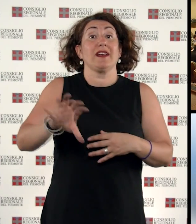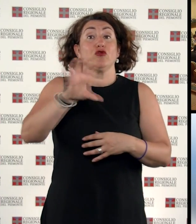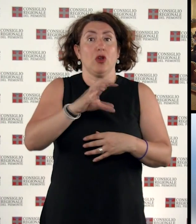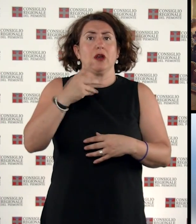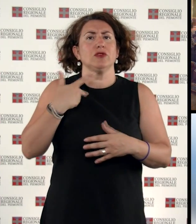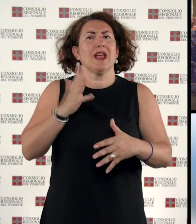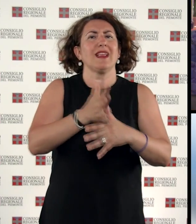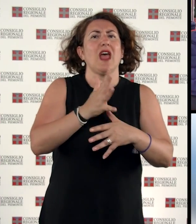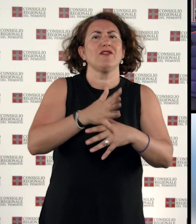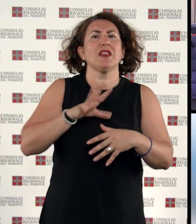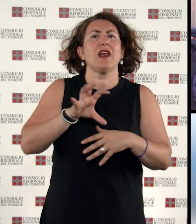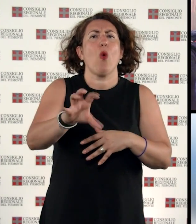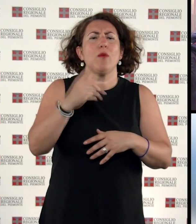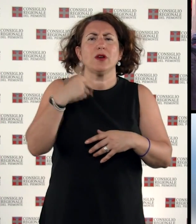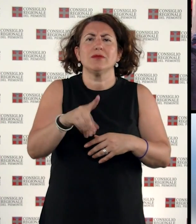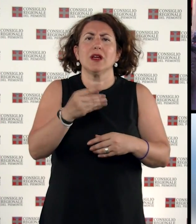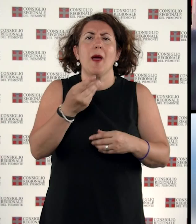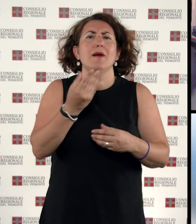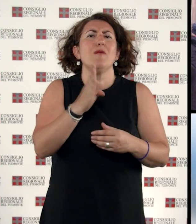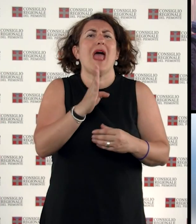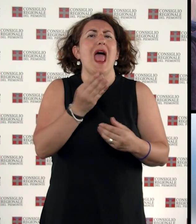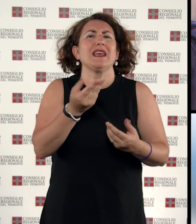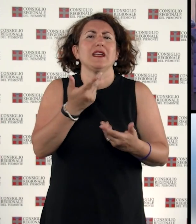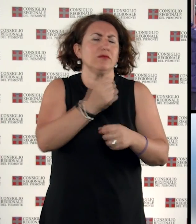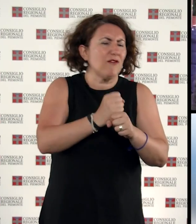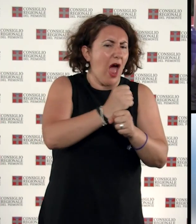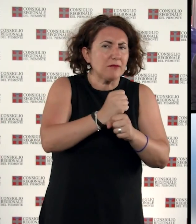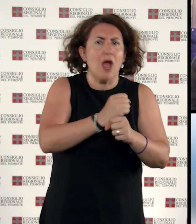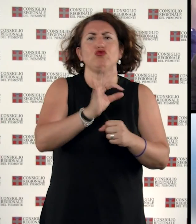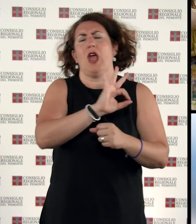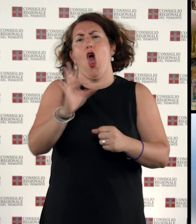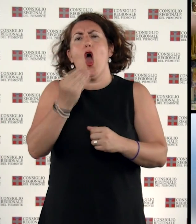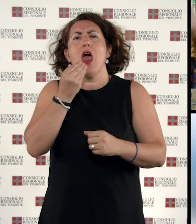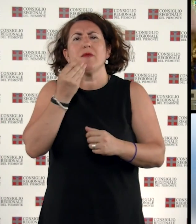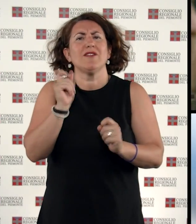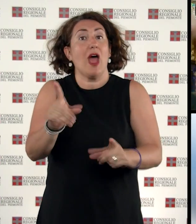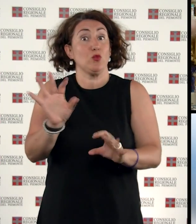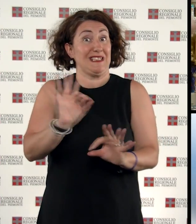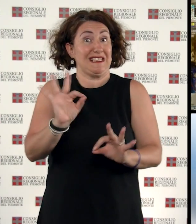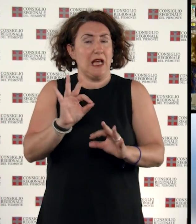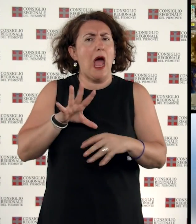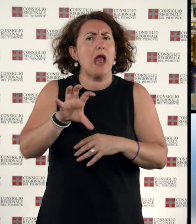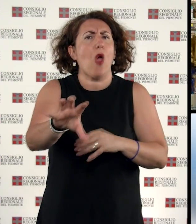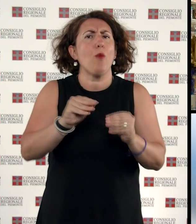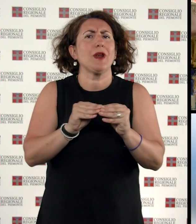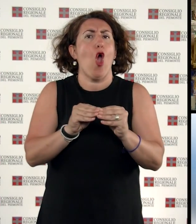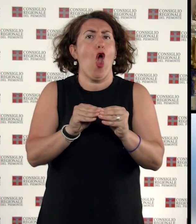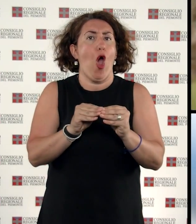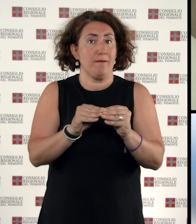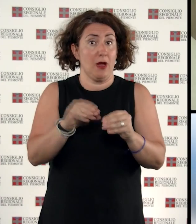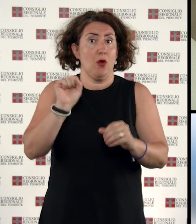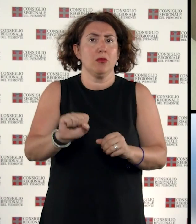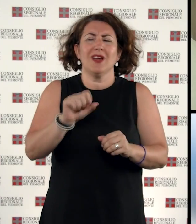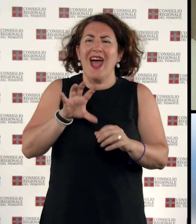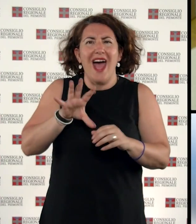recupero e valorizzazione di beni invenduti, prevalentemente farmaceutici e alimentari. Viene previsto il recupero per fini economici,